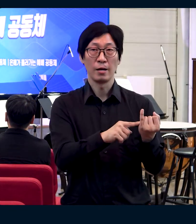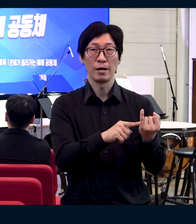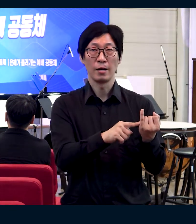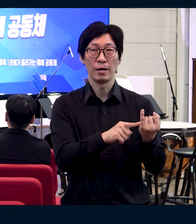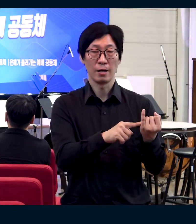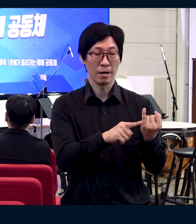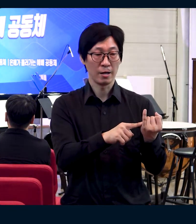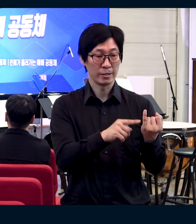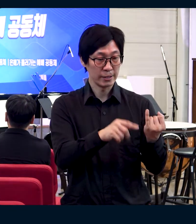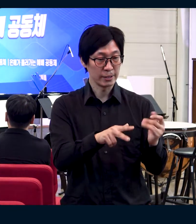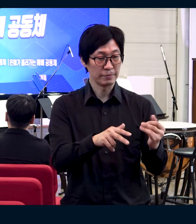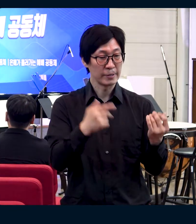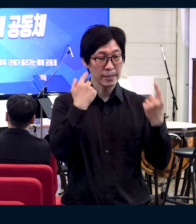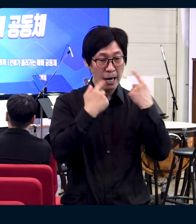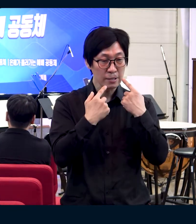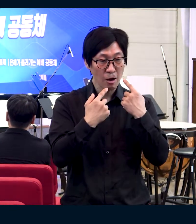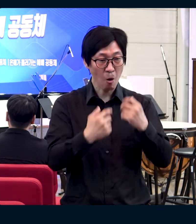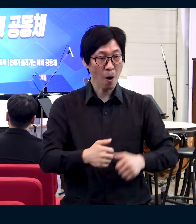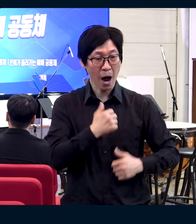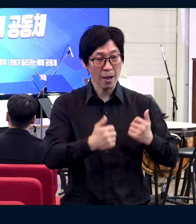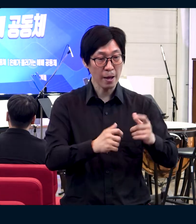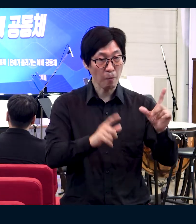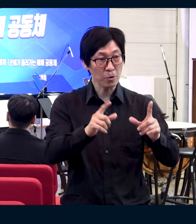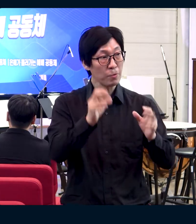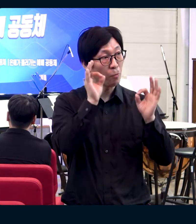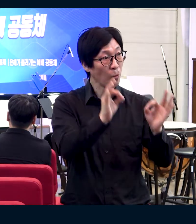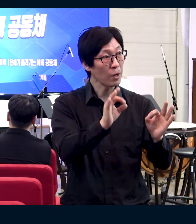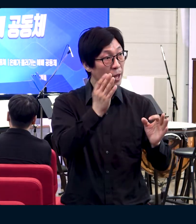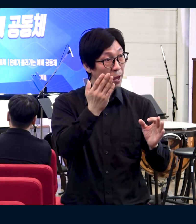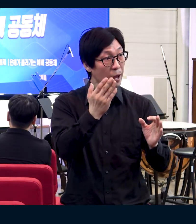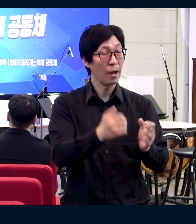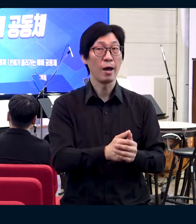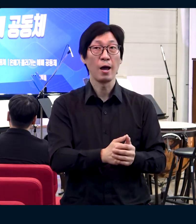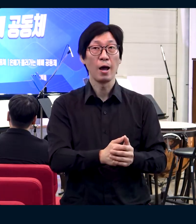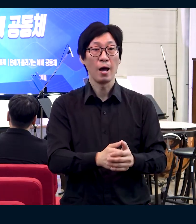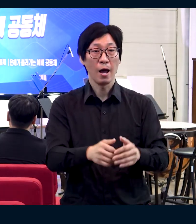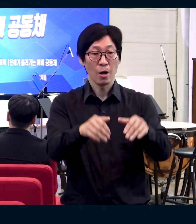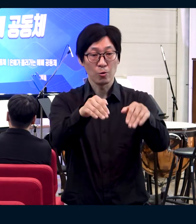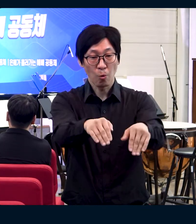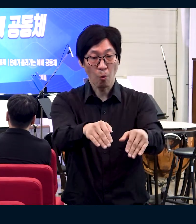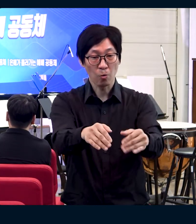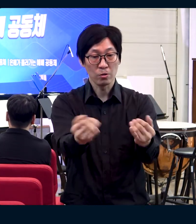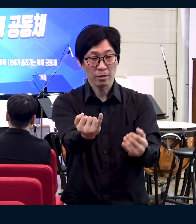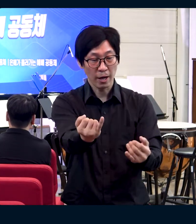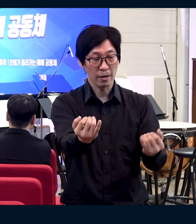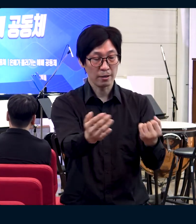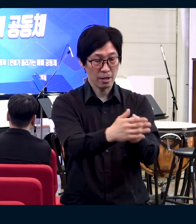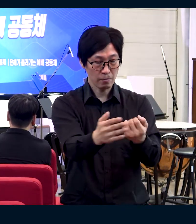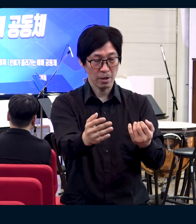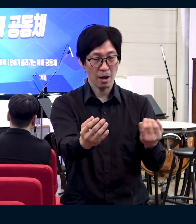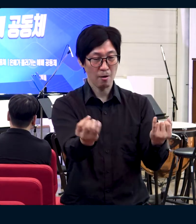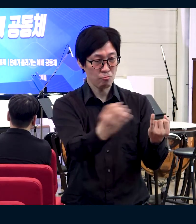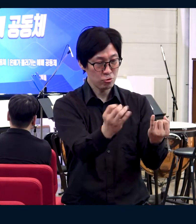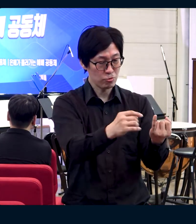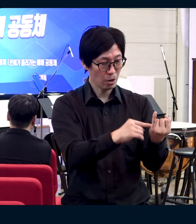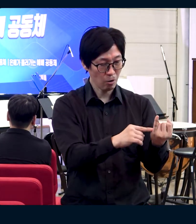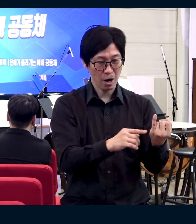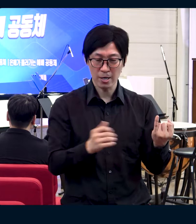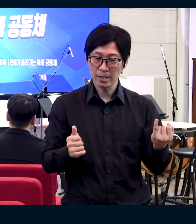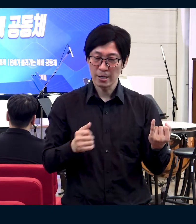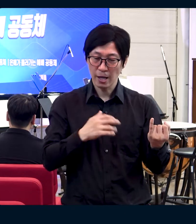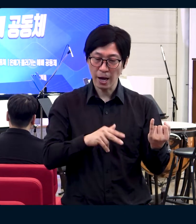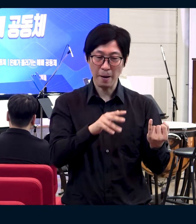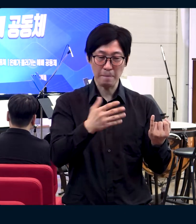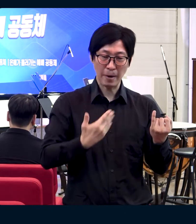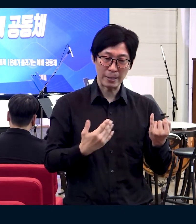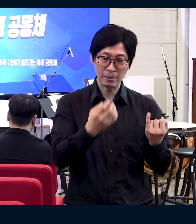사례의 상처와 분노가 보입니까? 하갈에게 받은 상처 때문에 남편 아브라함에게 원망하고 비난하고